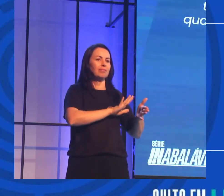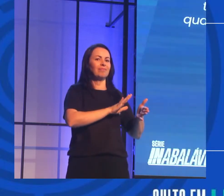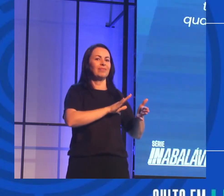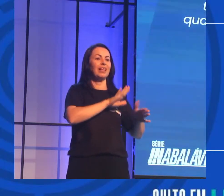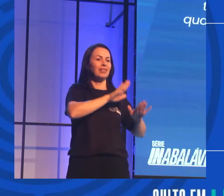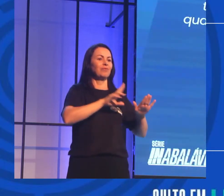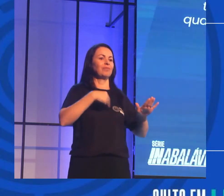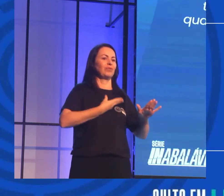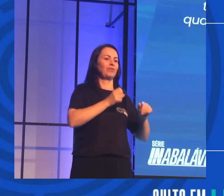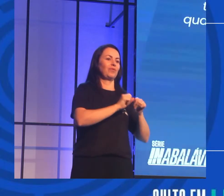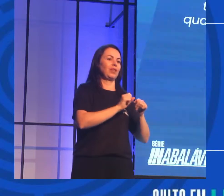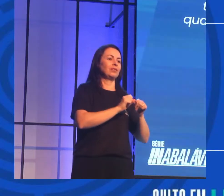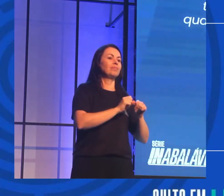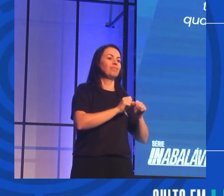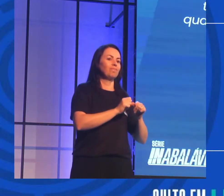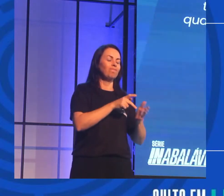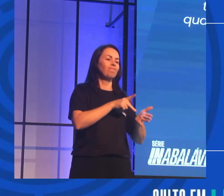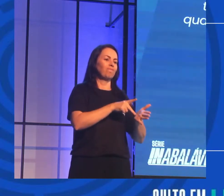Sinceramente,